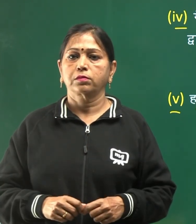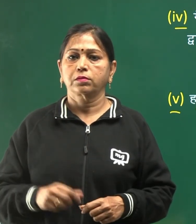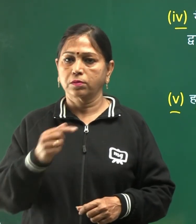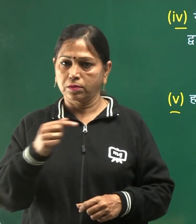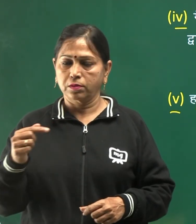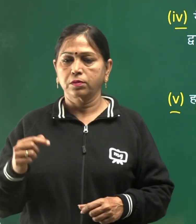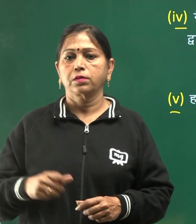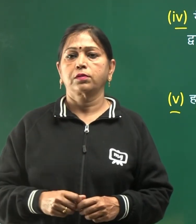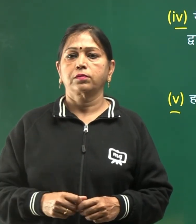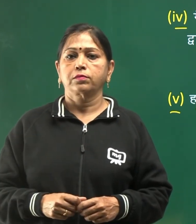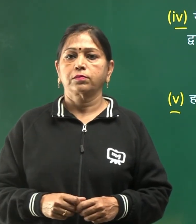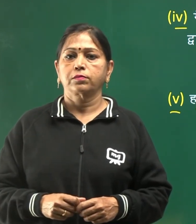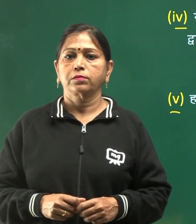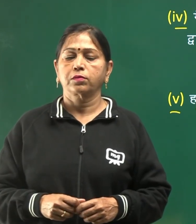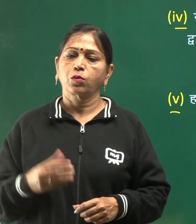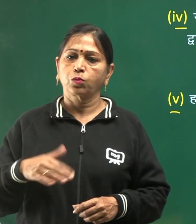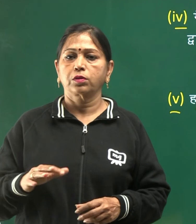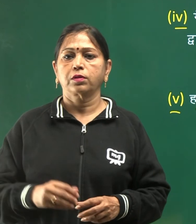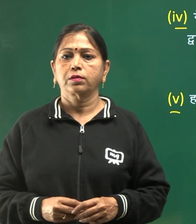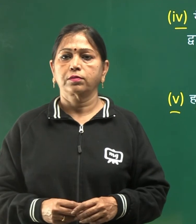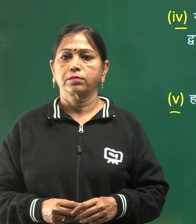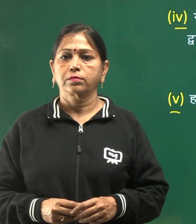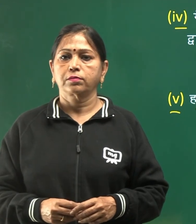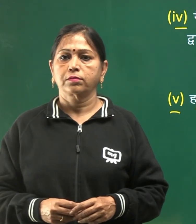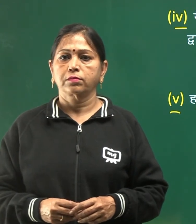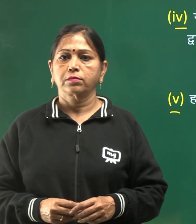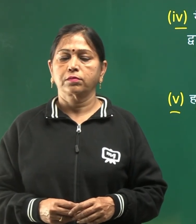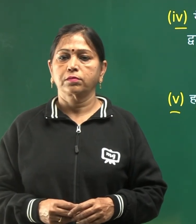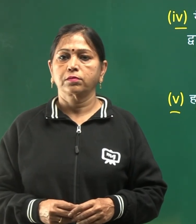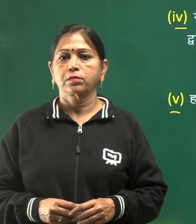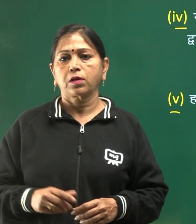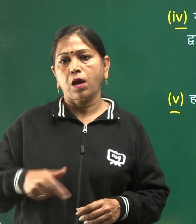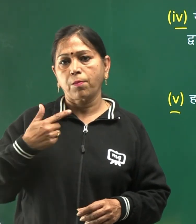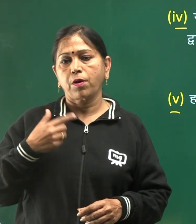रिक्त स्थान होते हैं। स्वपोषी